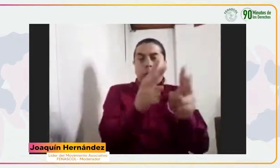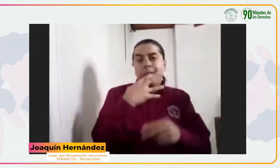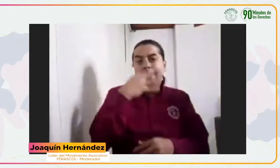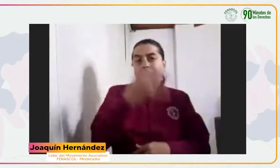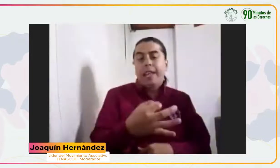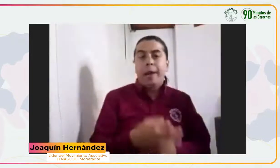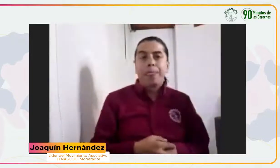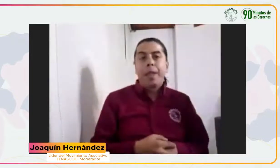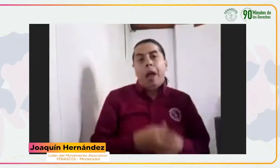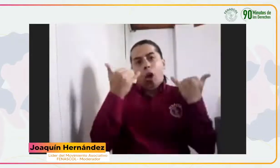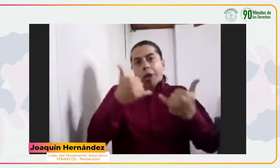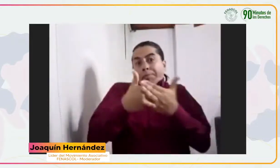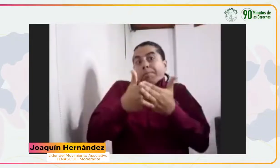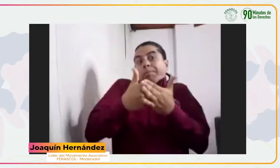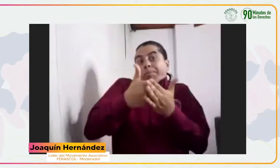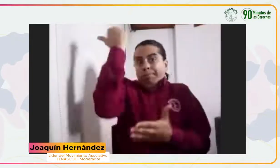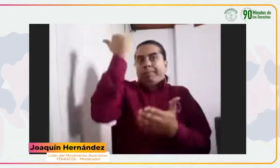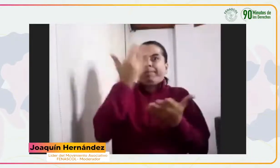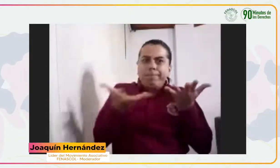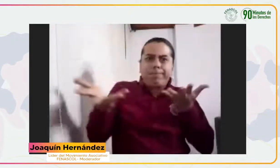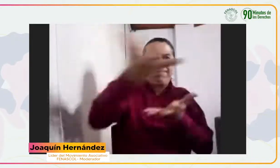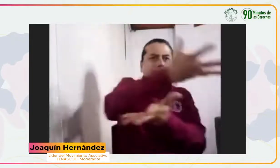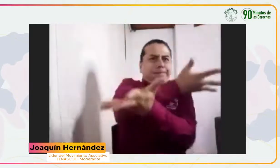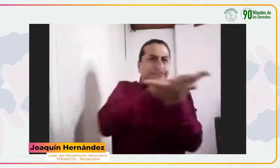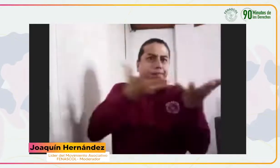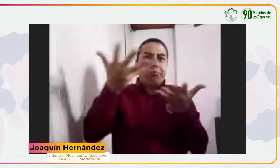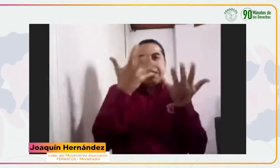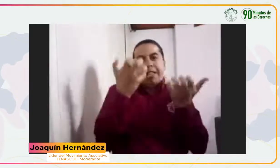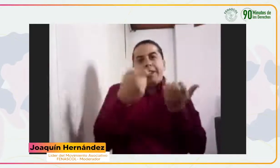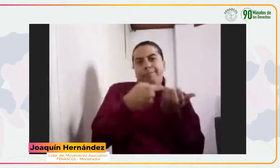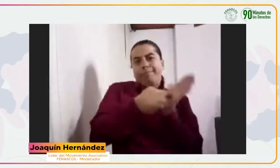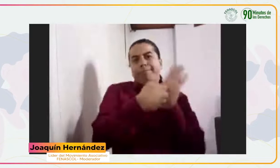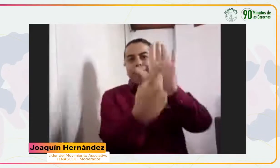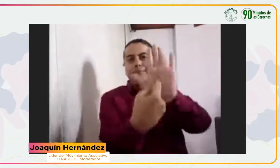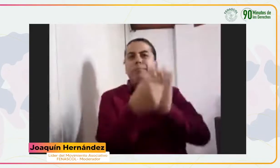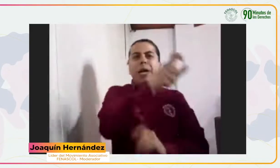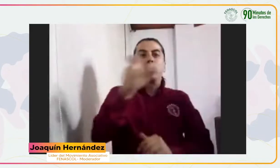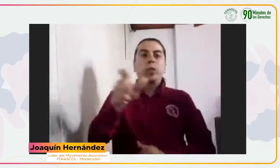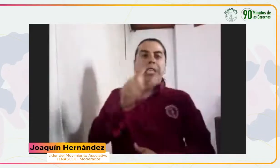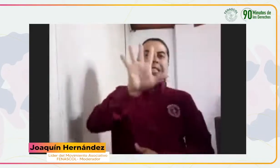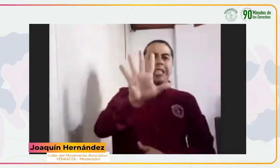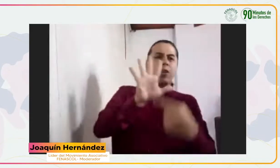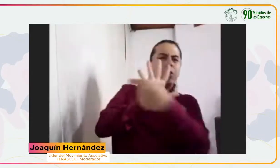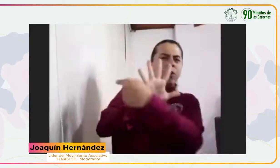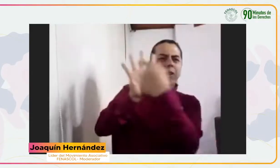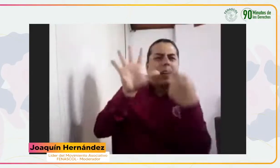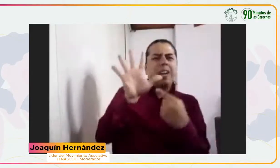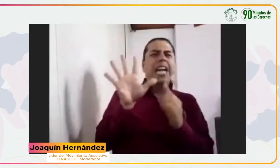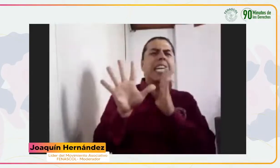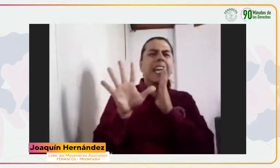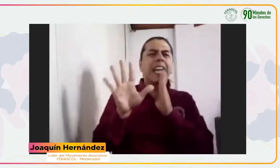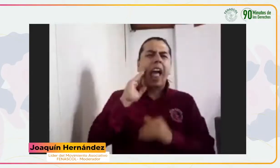también la gestión que han venido realizando a partir de los trasegares que han venido acompañando en diferentes espacios.